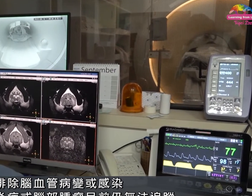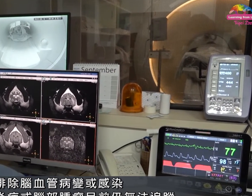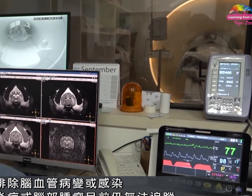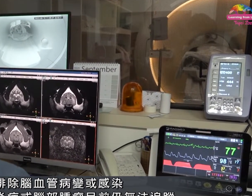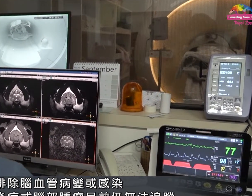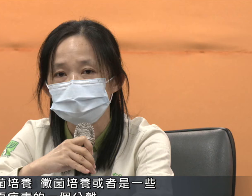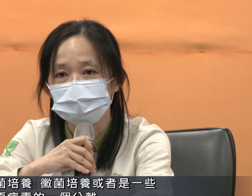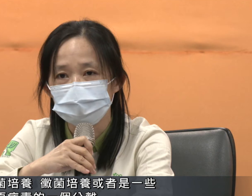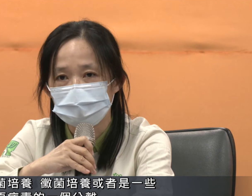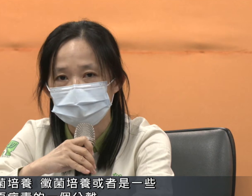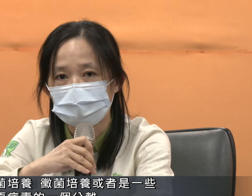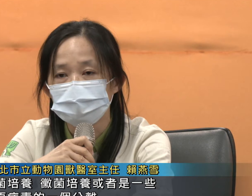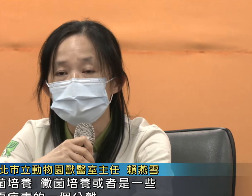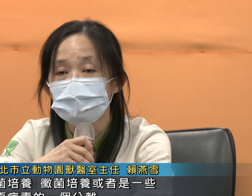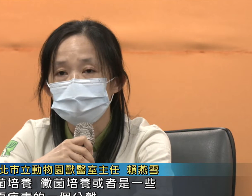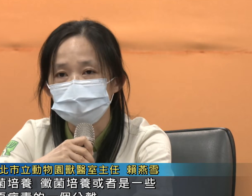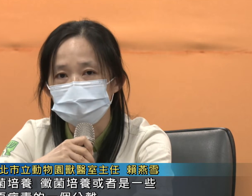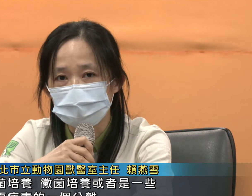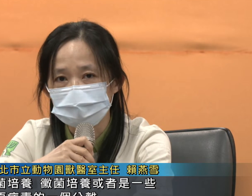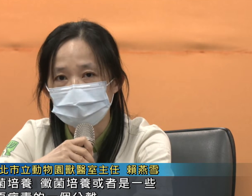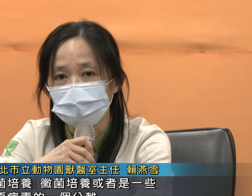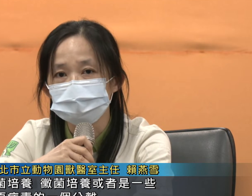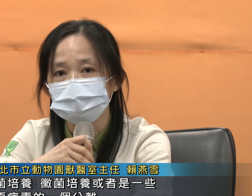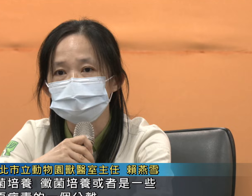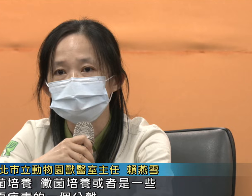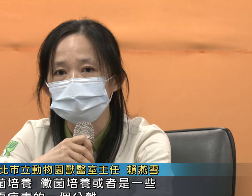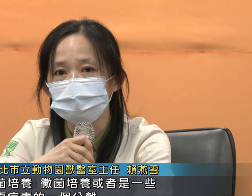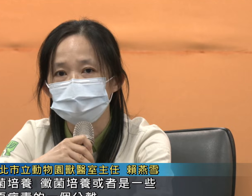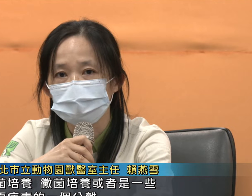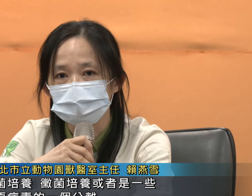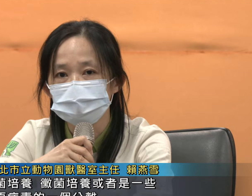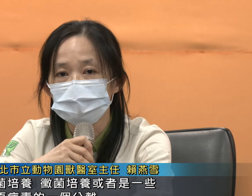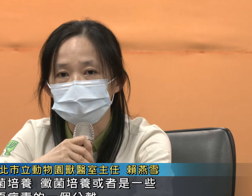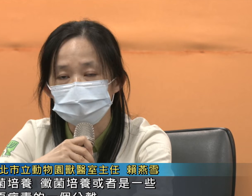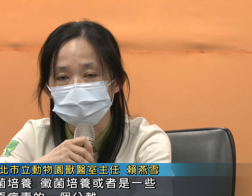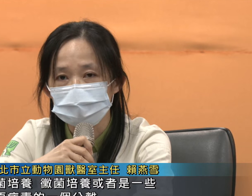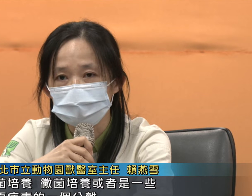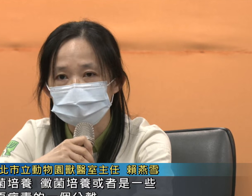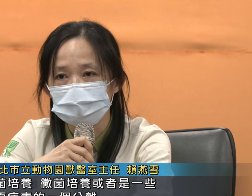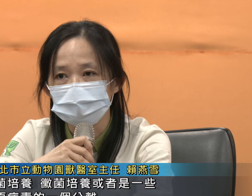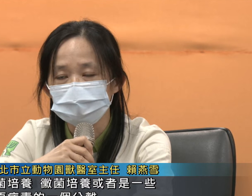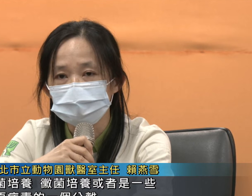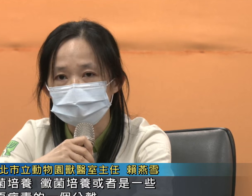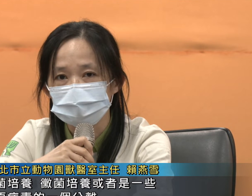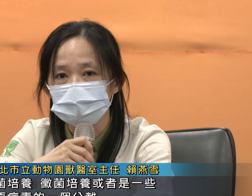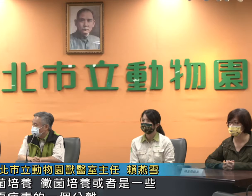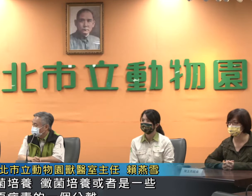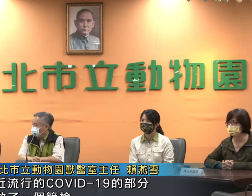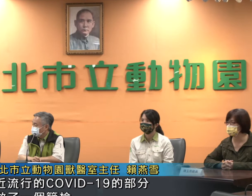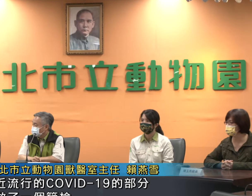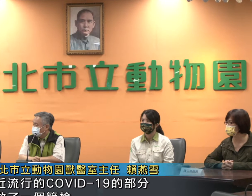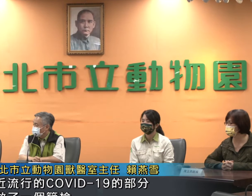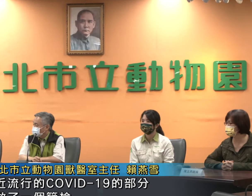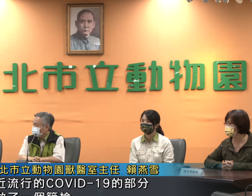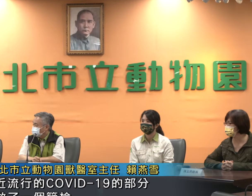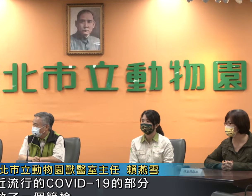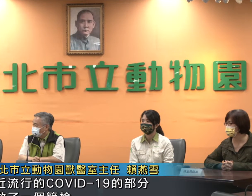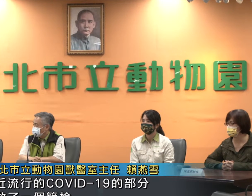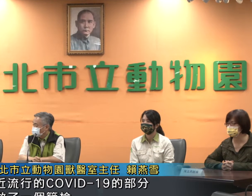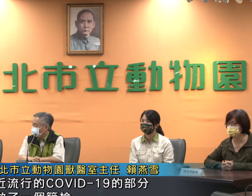踪。 细菌培养、霉菌培养，或者是一些病原病毒的一个分离，最近流行的 COVID-19 的部分